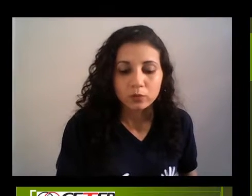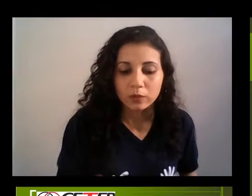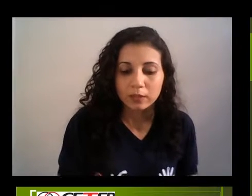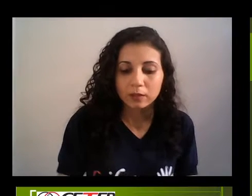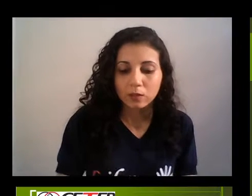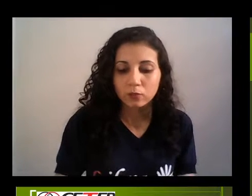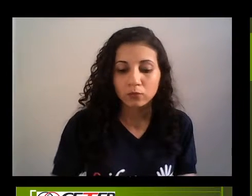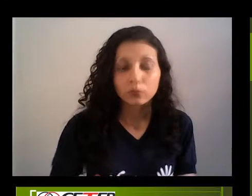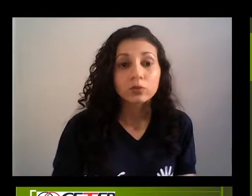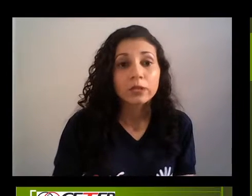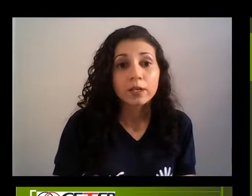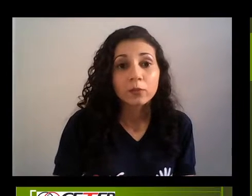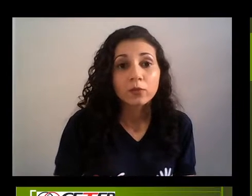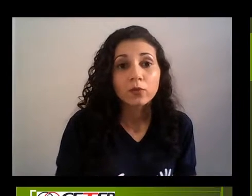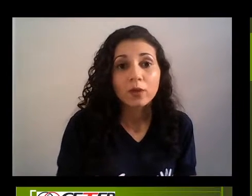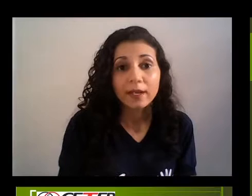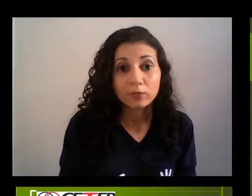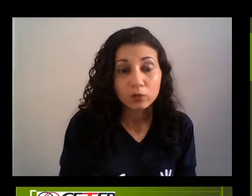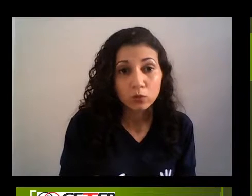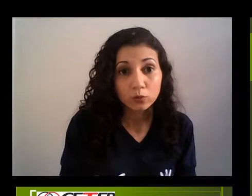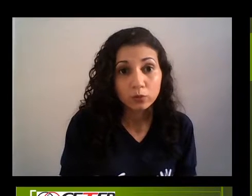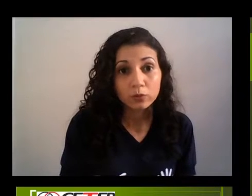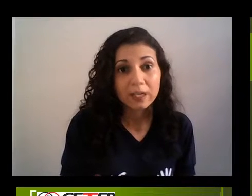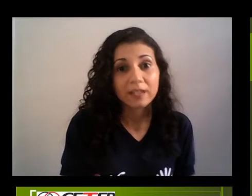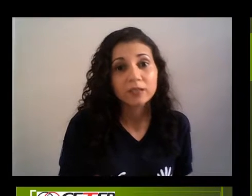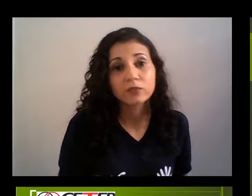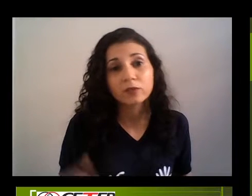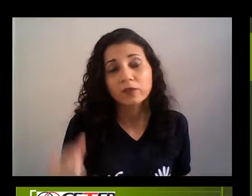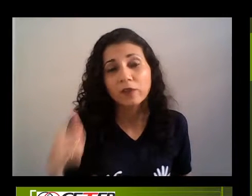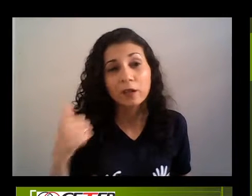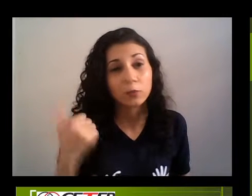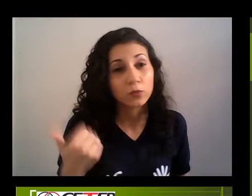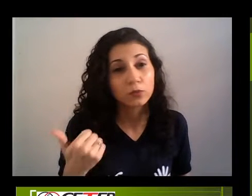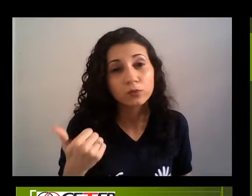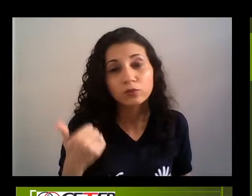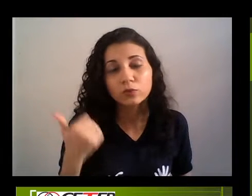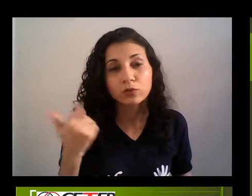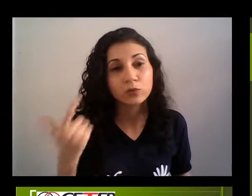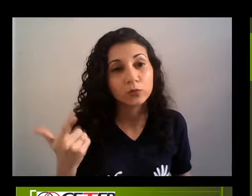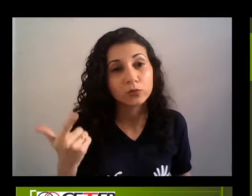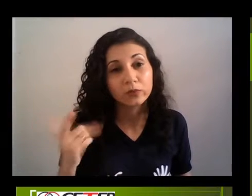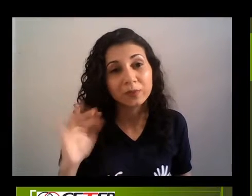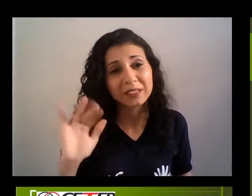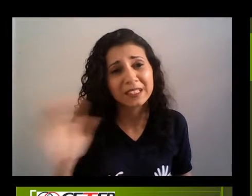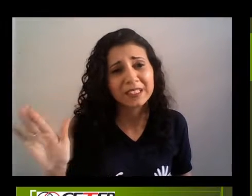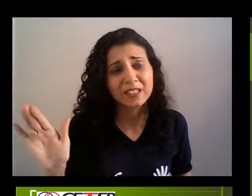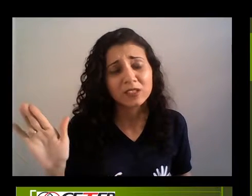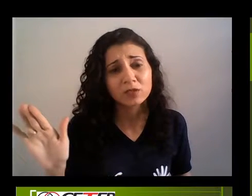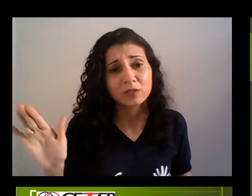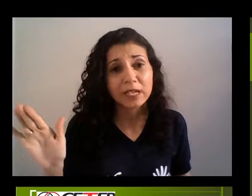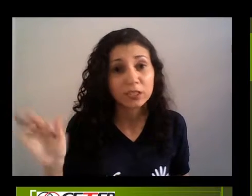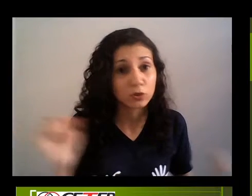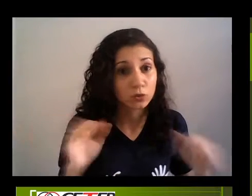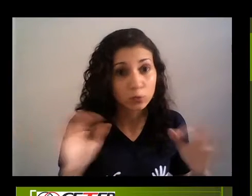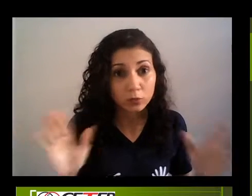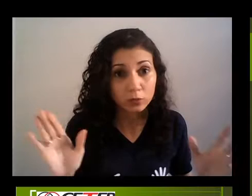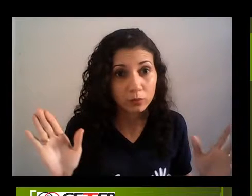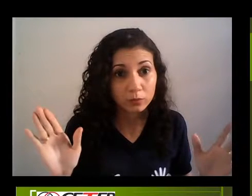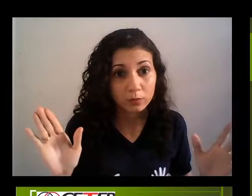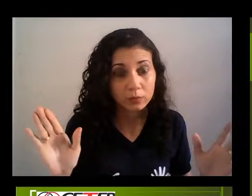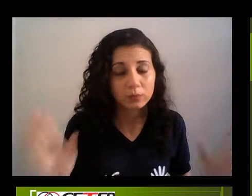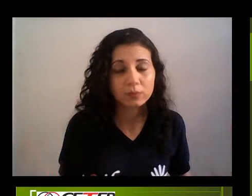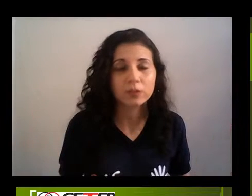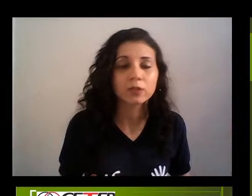todos. Então, o termo correto é surdo, tá? Se você fala mudo ou surdo mudo, vamos esquecer isso, tá? É só